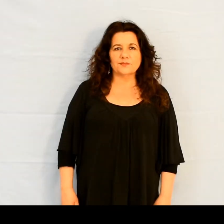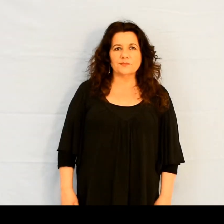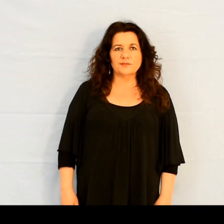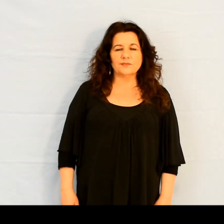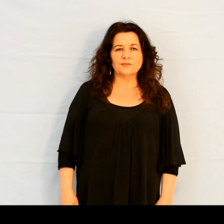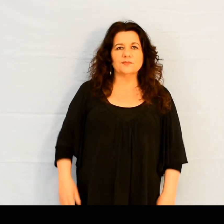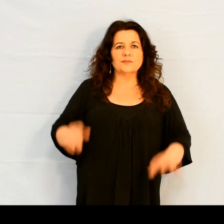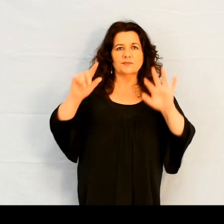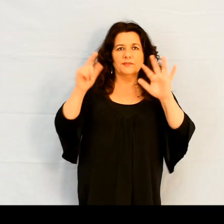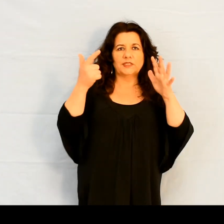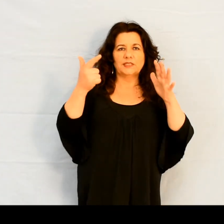Septième lecture.